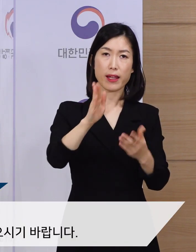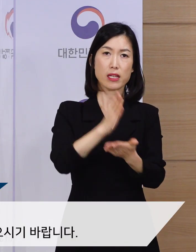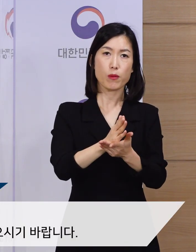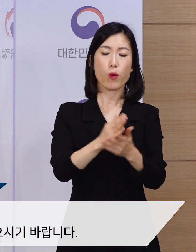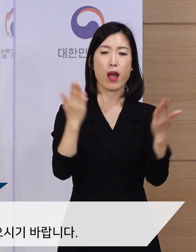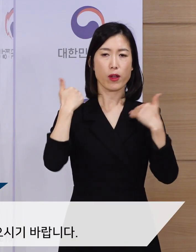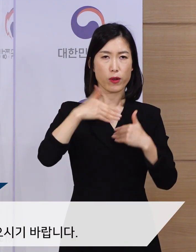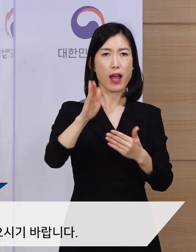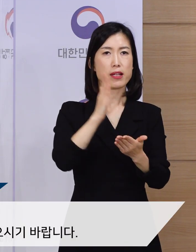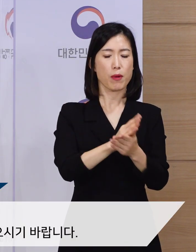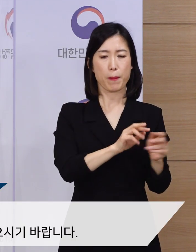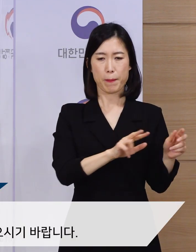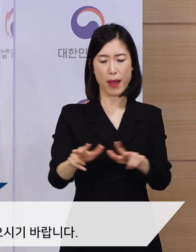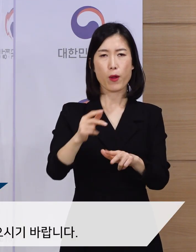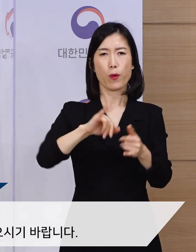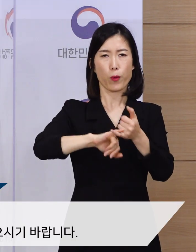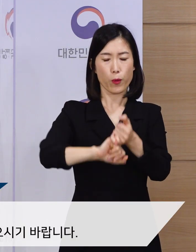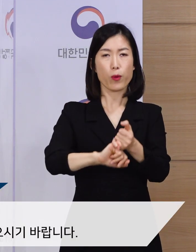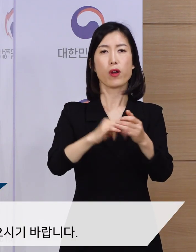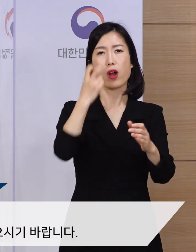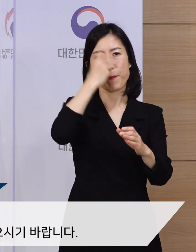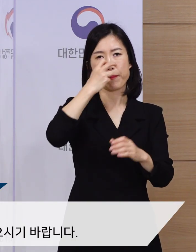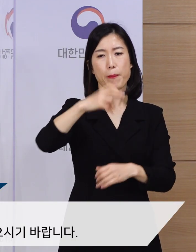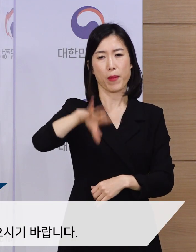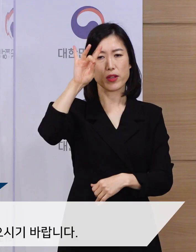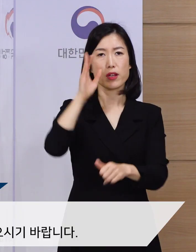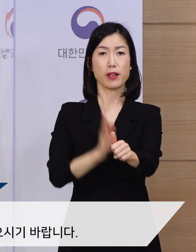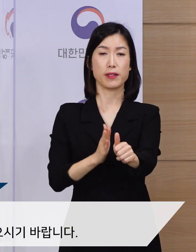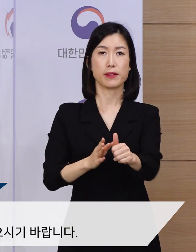말고 신속하게 검사를 받으시기 바랍니다.